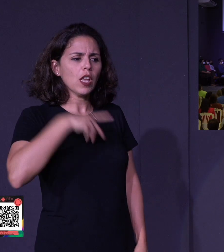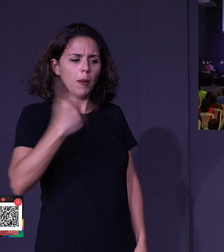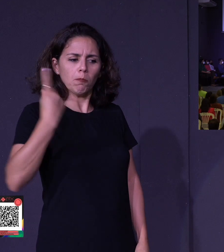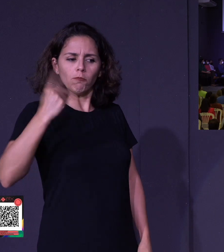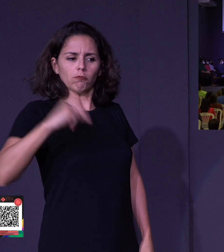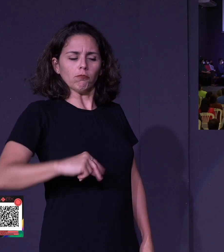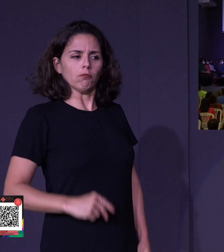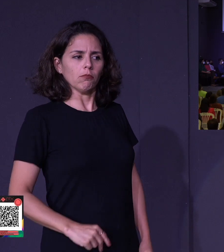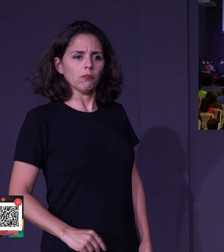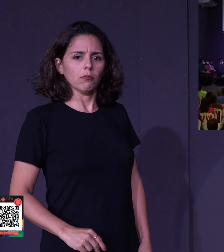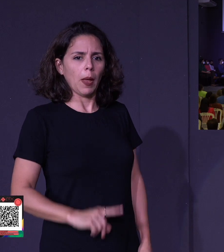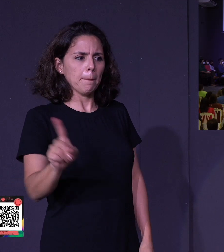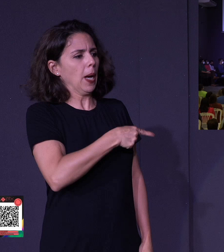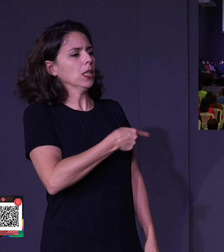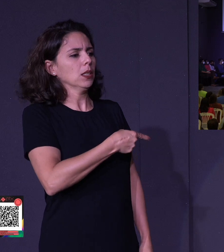Quem viu ele passar?